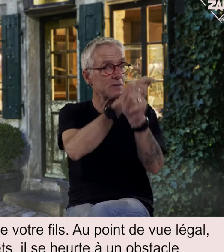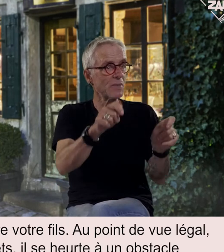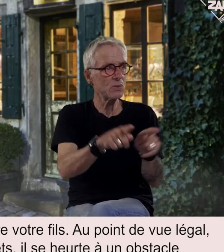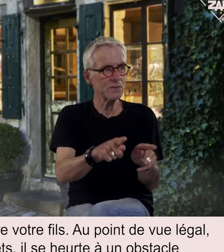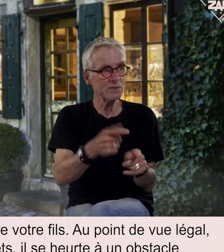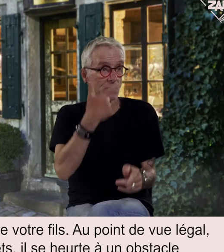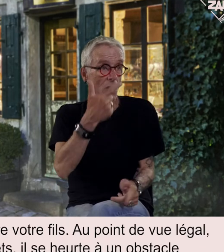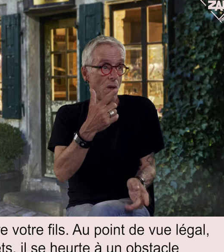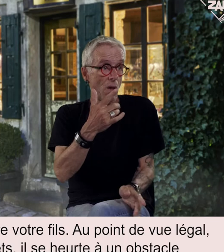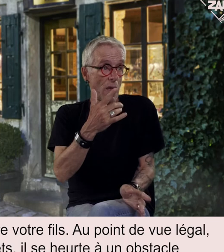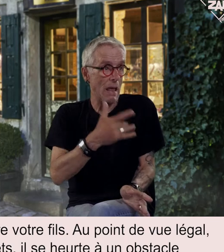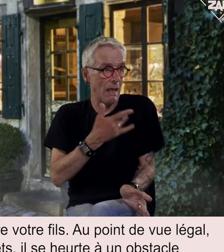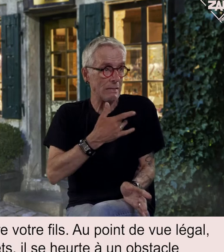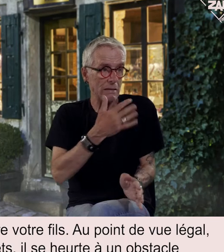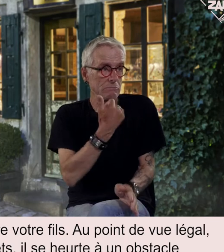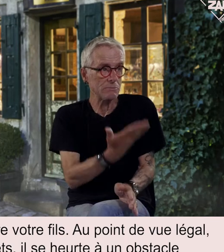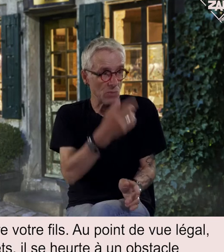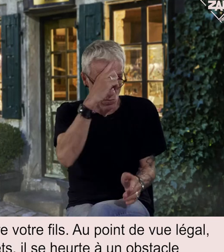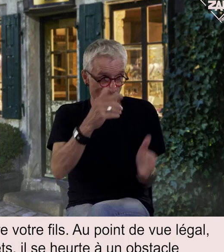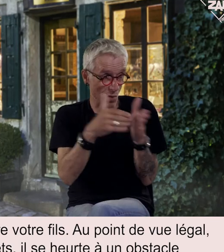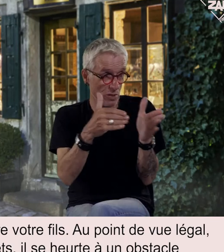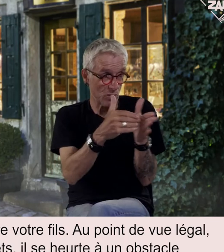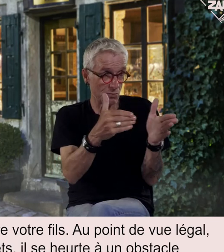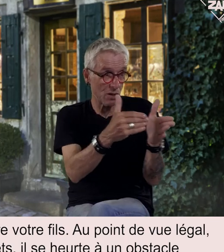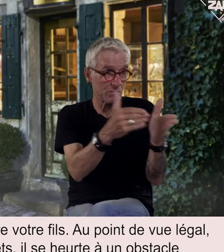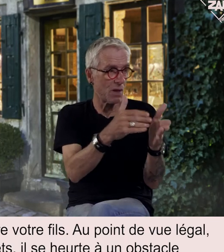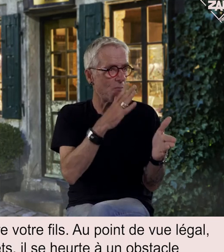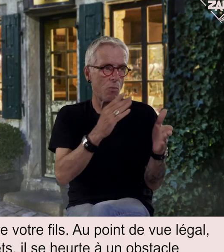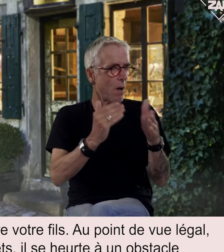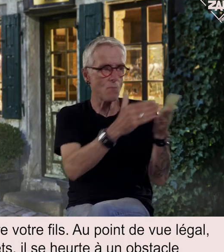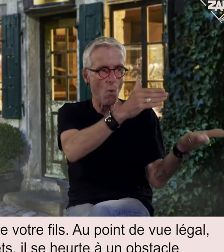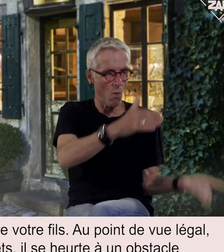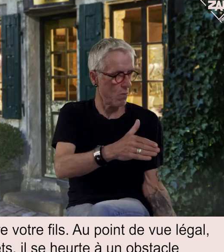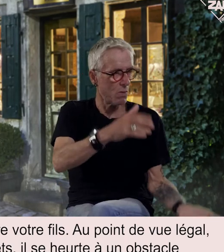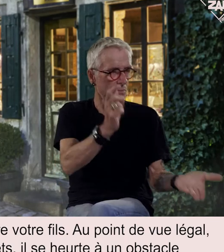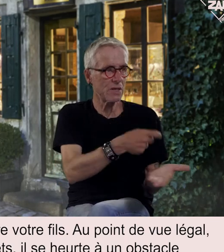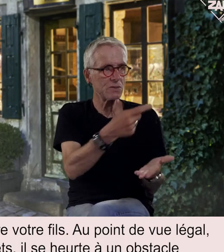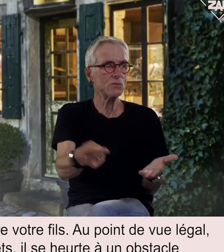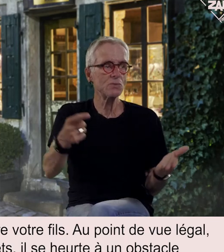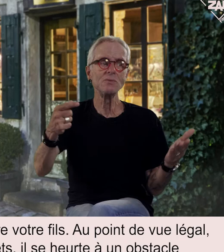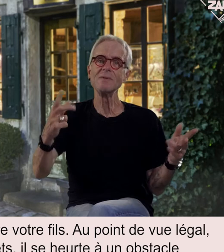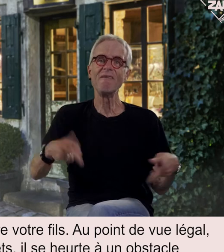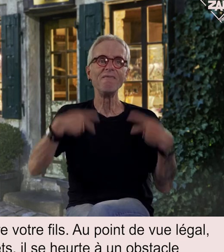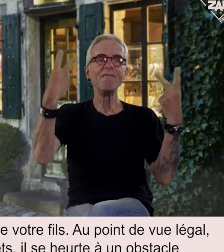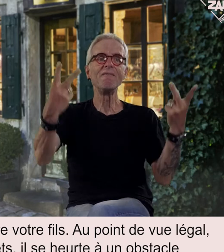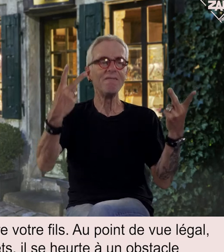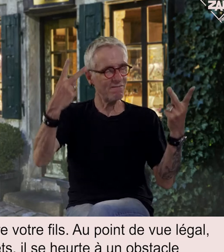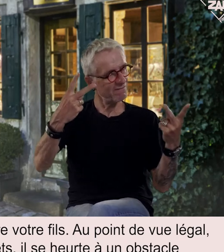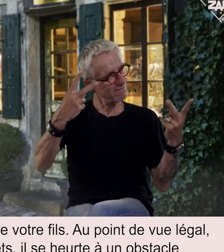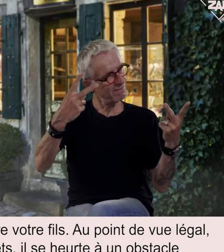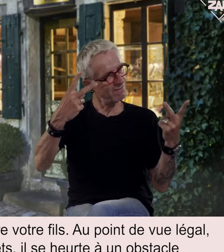de vue de ses intérêts. Il se heurte à un obstacle qui est le plus insurmontable de tous, la vertu d'une honnête femme.